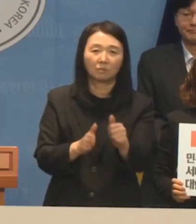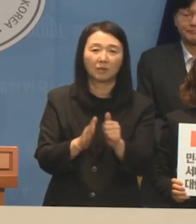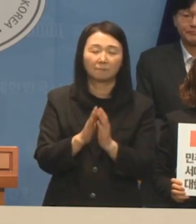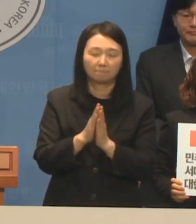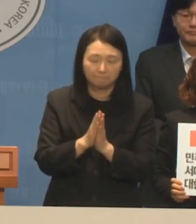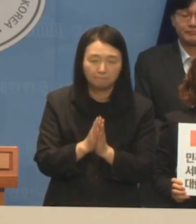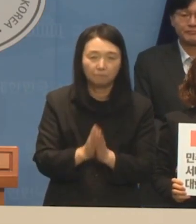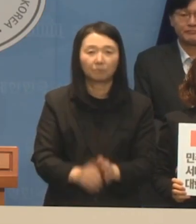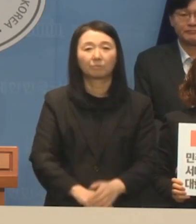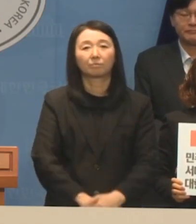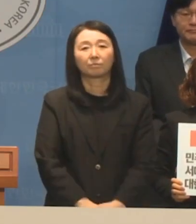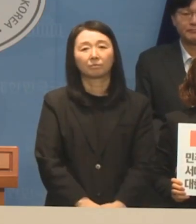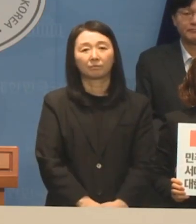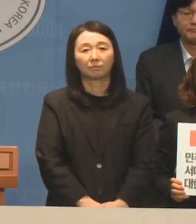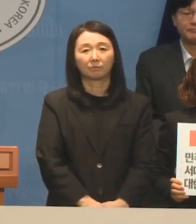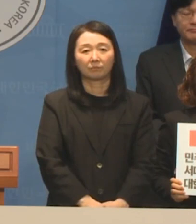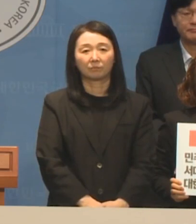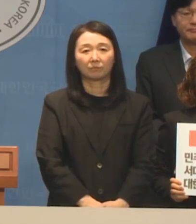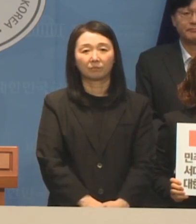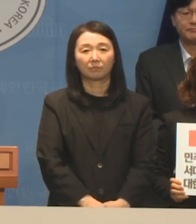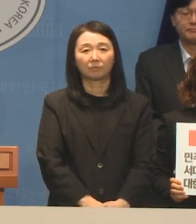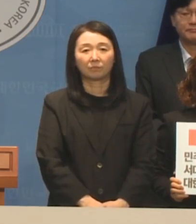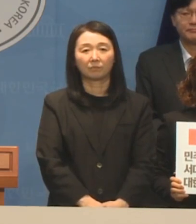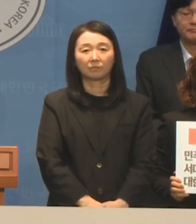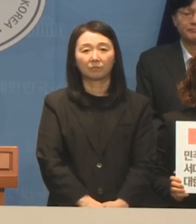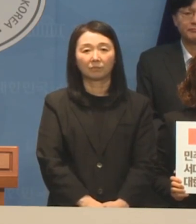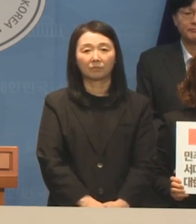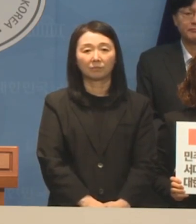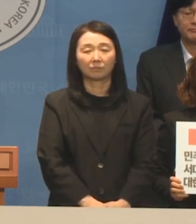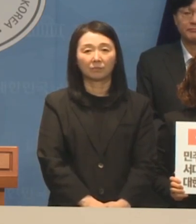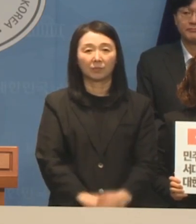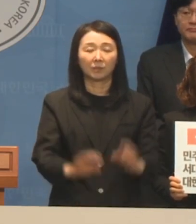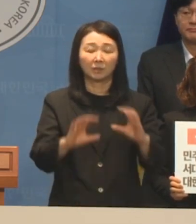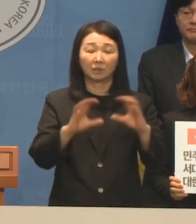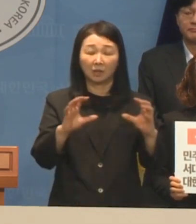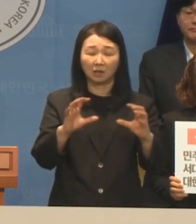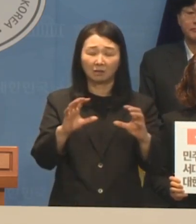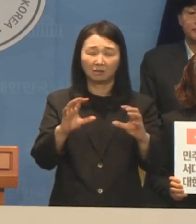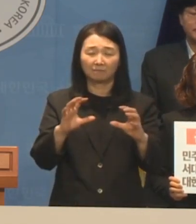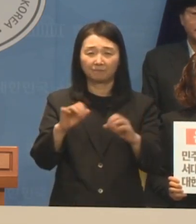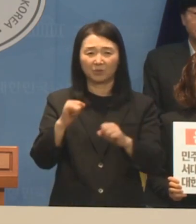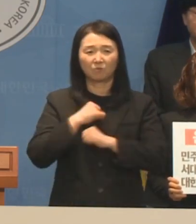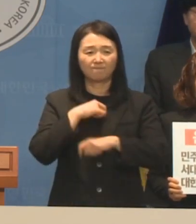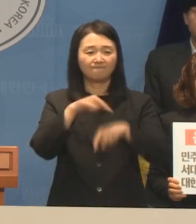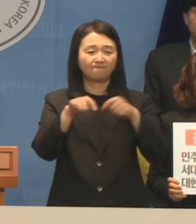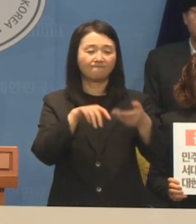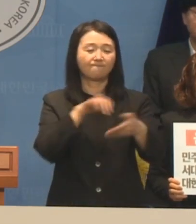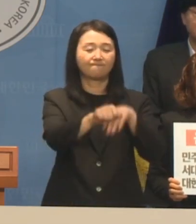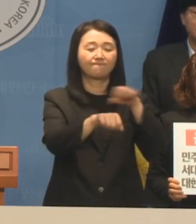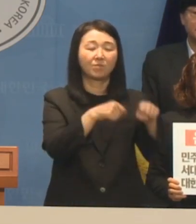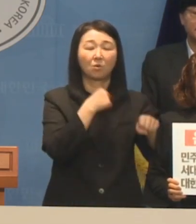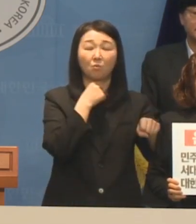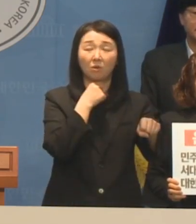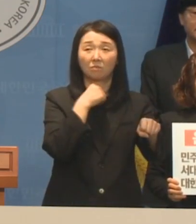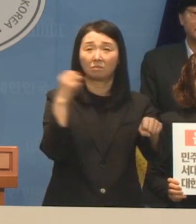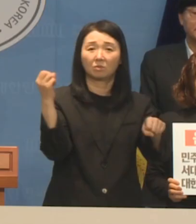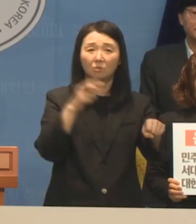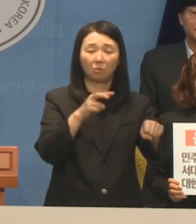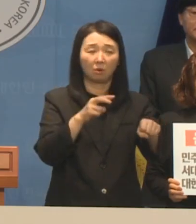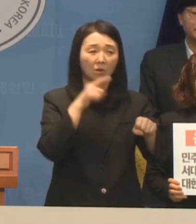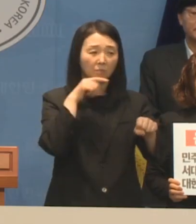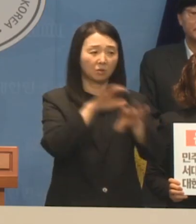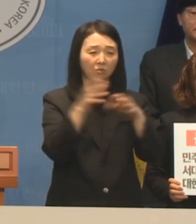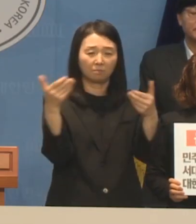간곡히 호소드리고자 이 자리에 섰습니다. 나라를 군합발로 짓밟으려 했던 다시 반민주